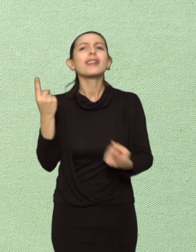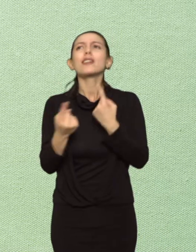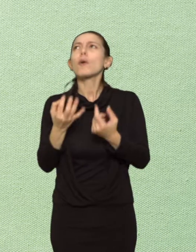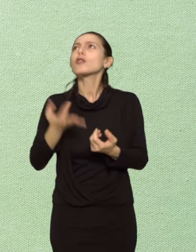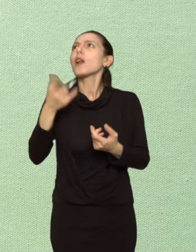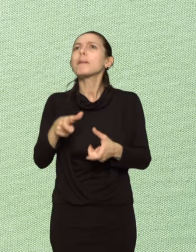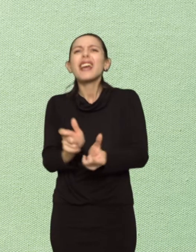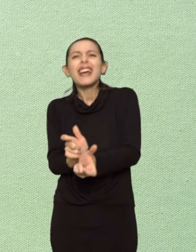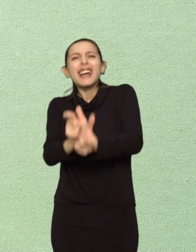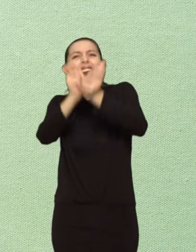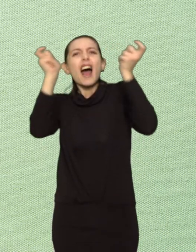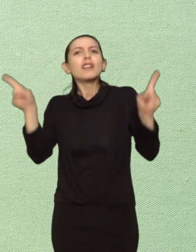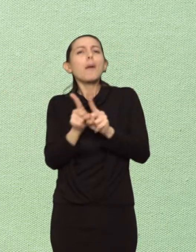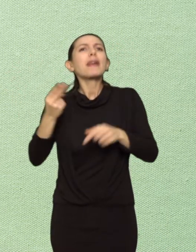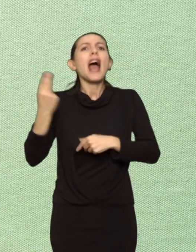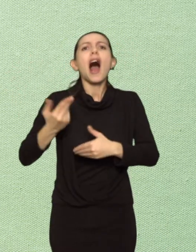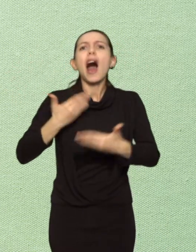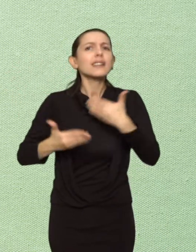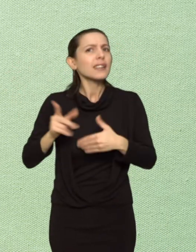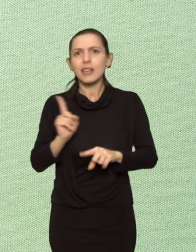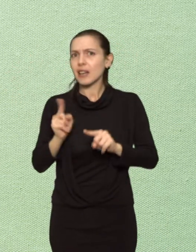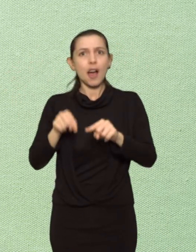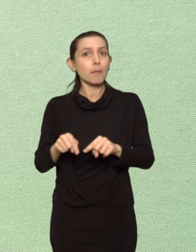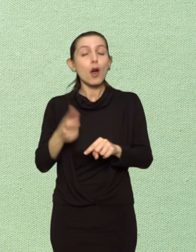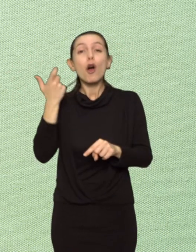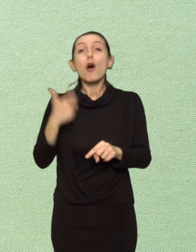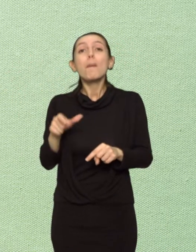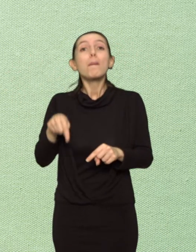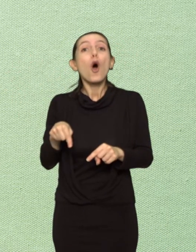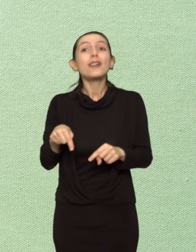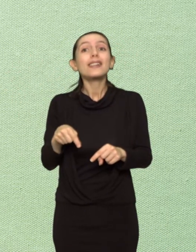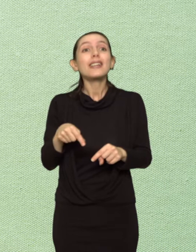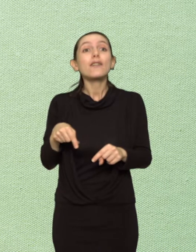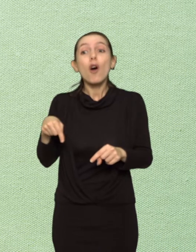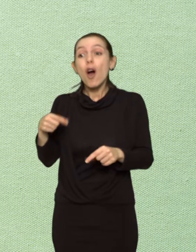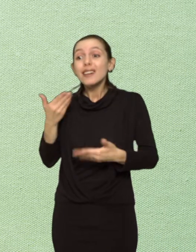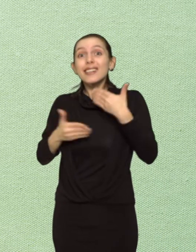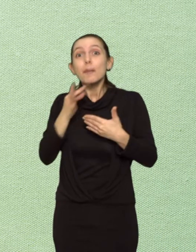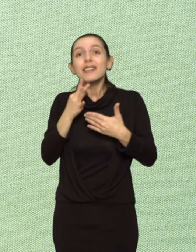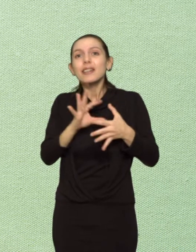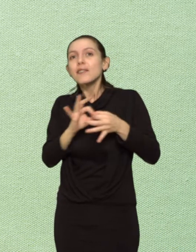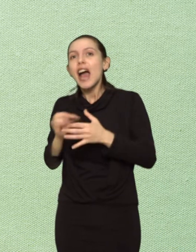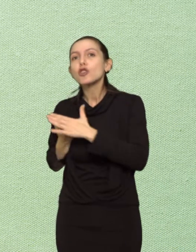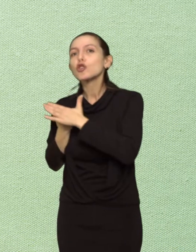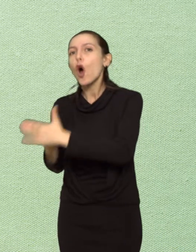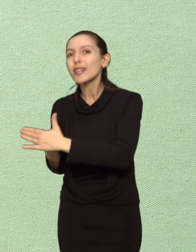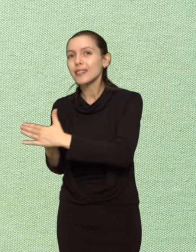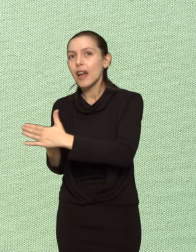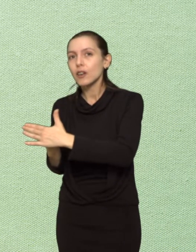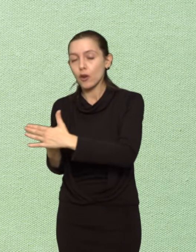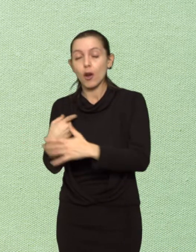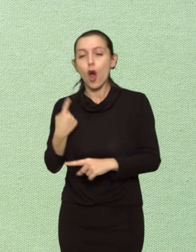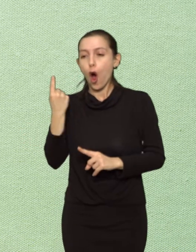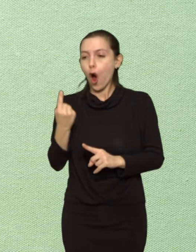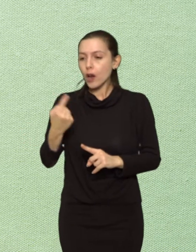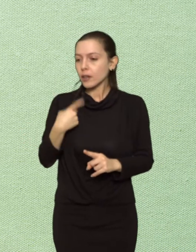dire, di gravità come l'handicap, perché è legata invece ai sostegni. Ogni volta che io identifico